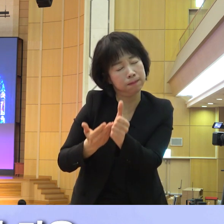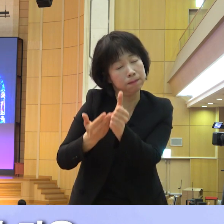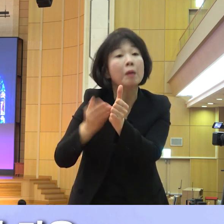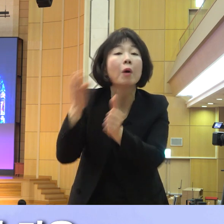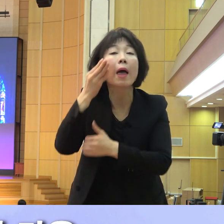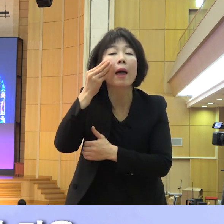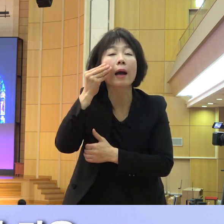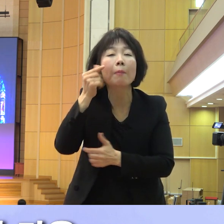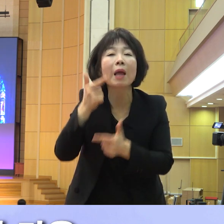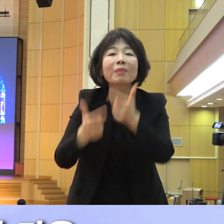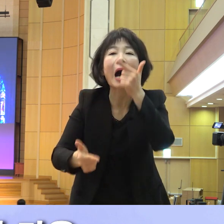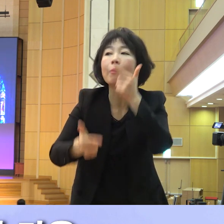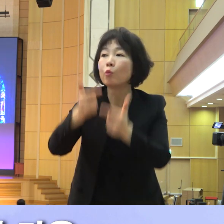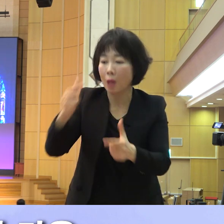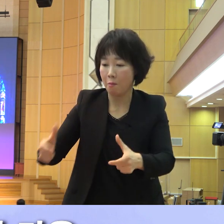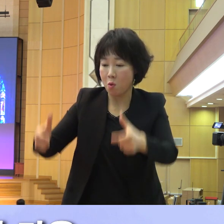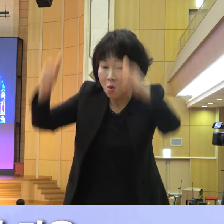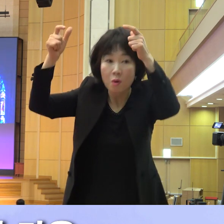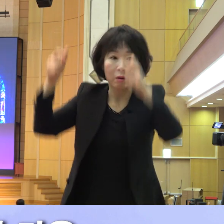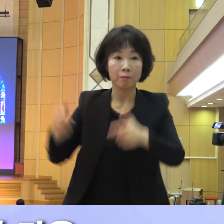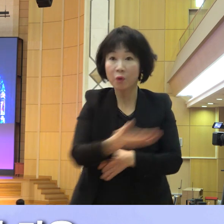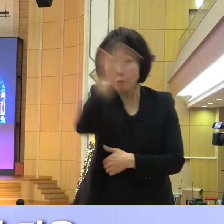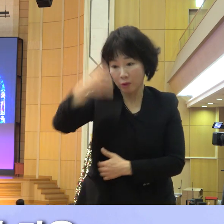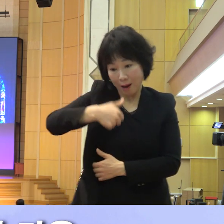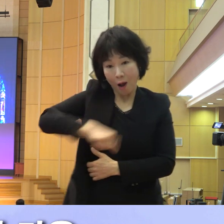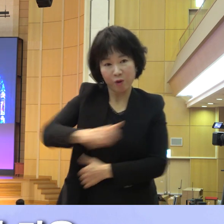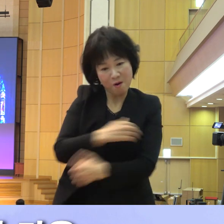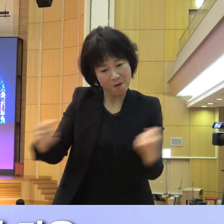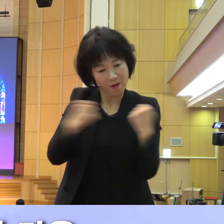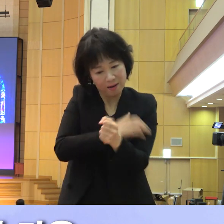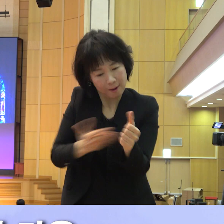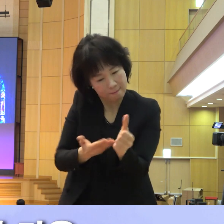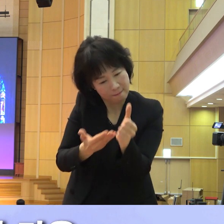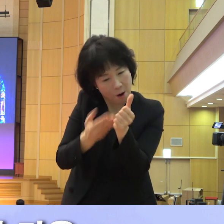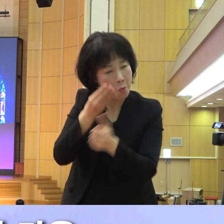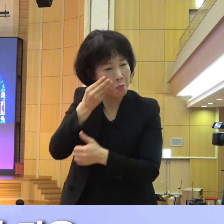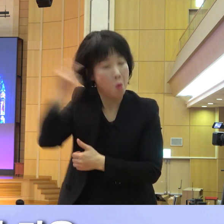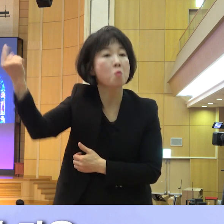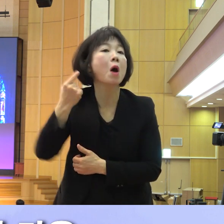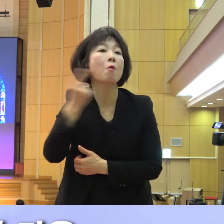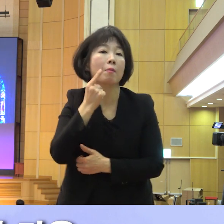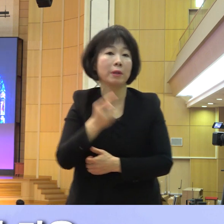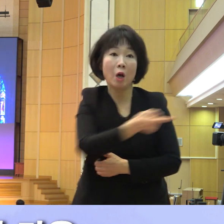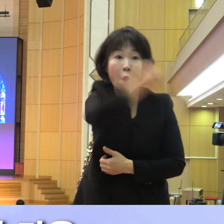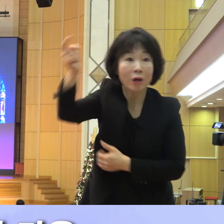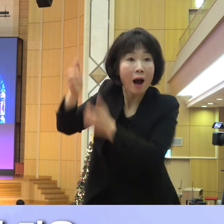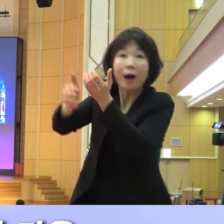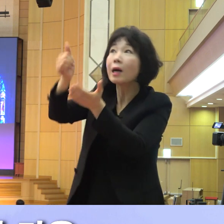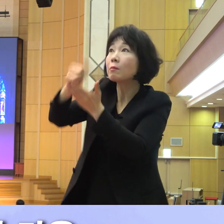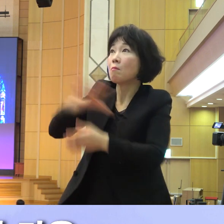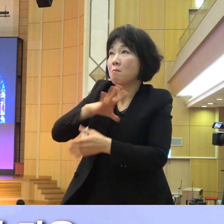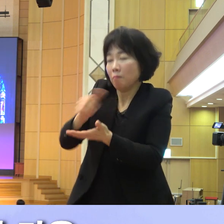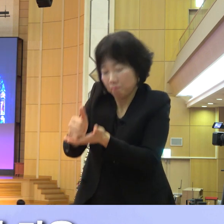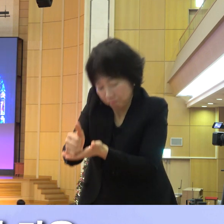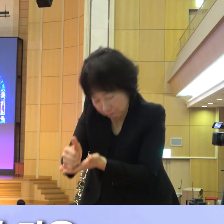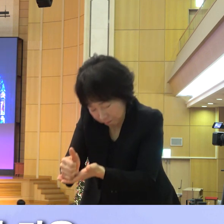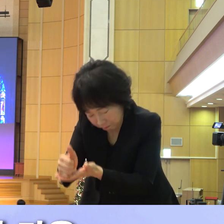자라나는 그런 자녀의 복을 받는다는 것입니다. 하나님을 경외하는 사람은 영적인 건